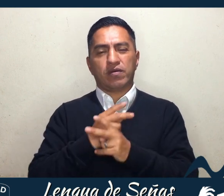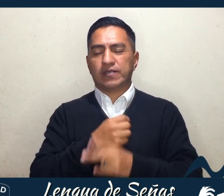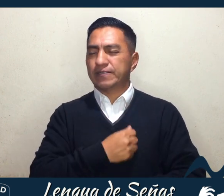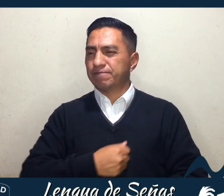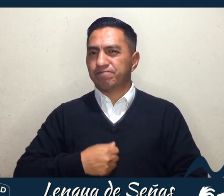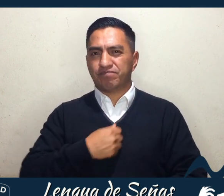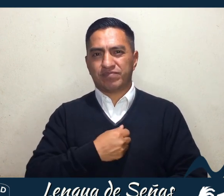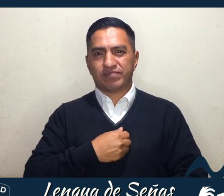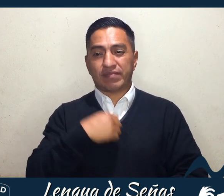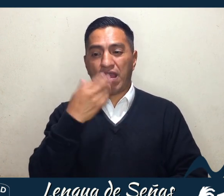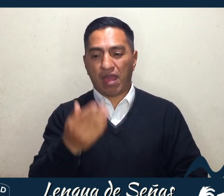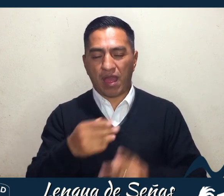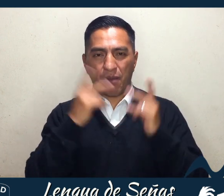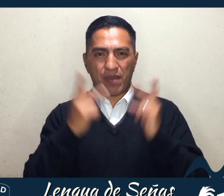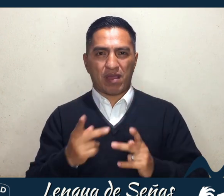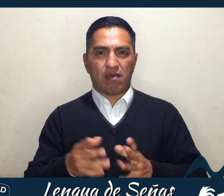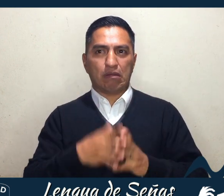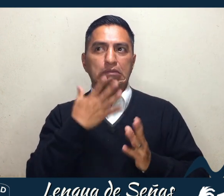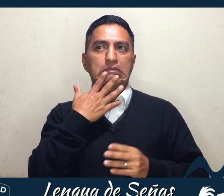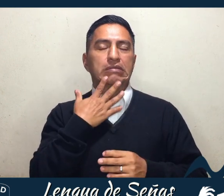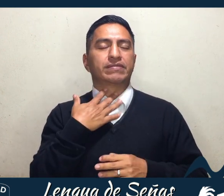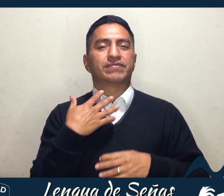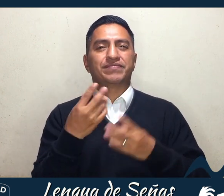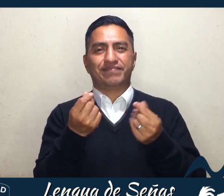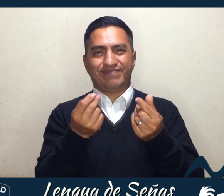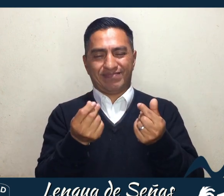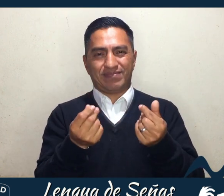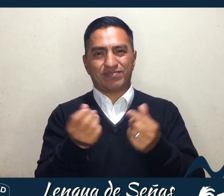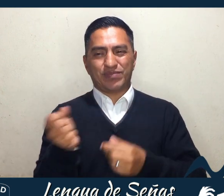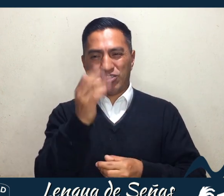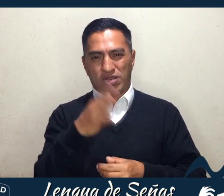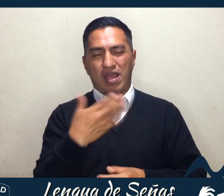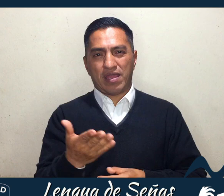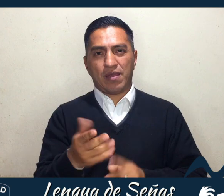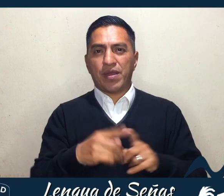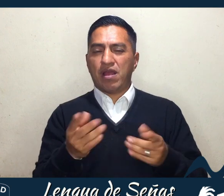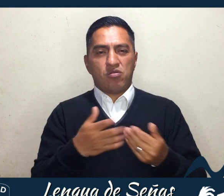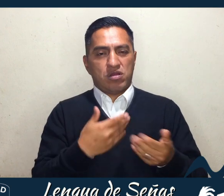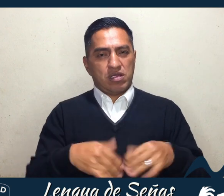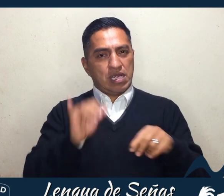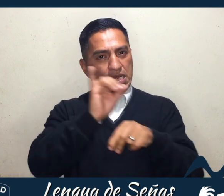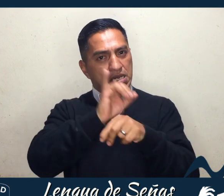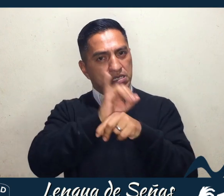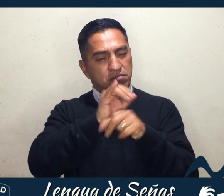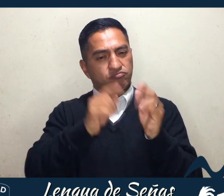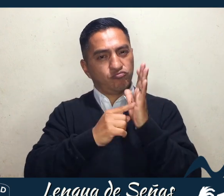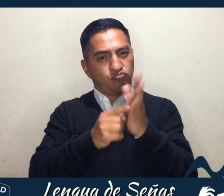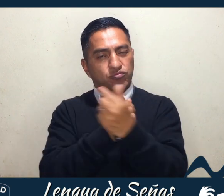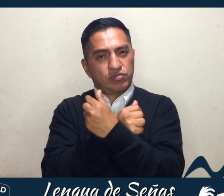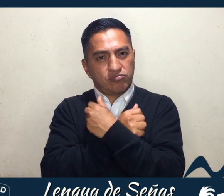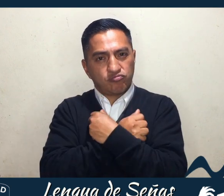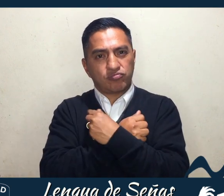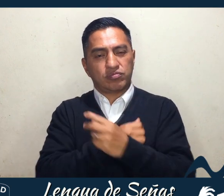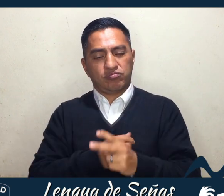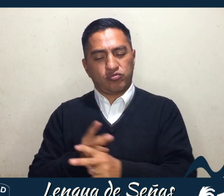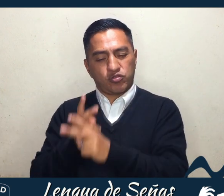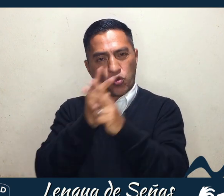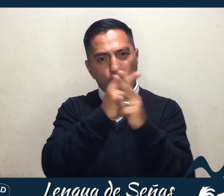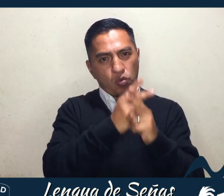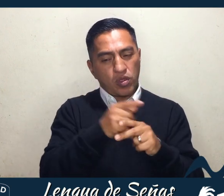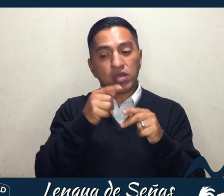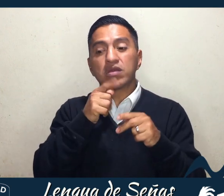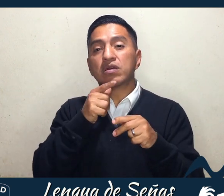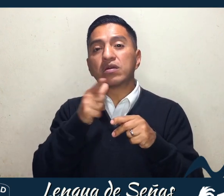lleva lamentablemente hacia el pecado. Pero la iglesia tiene que manifestar su amor y su